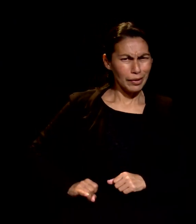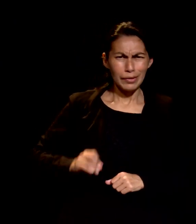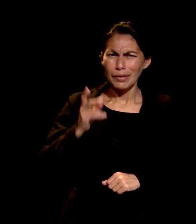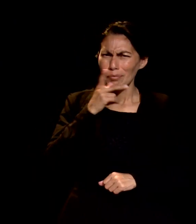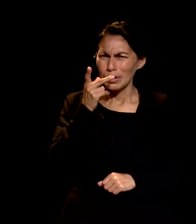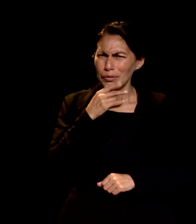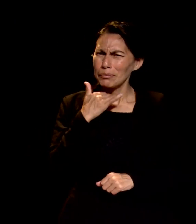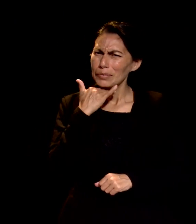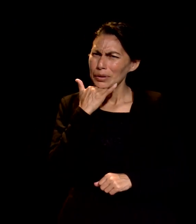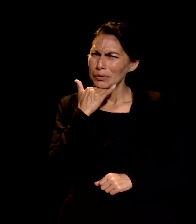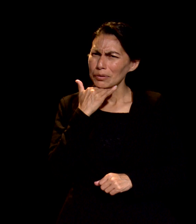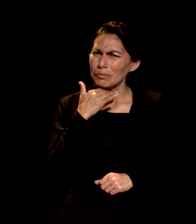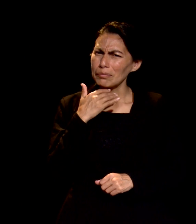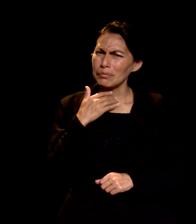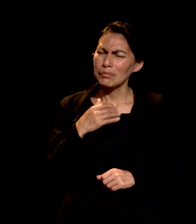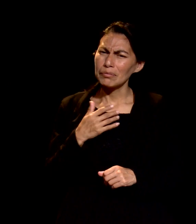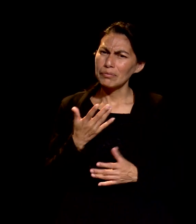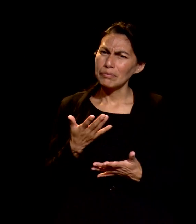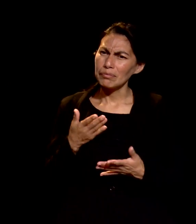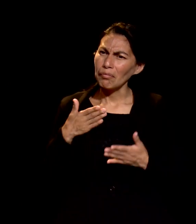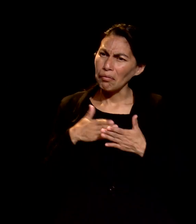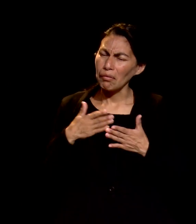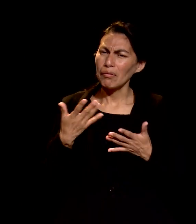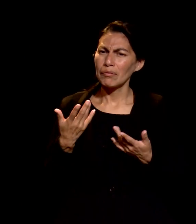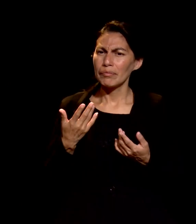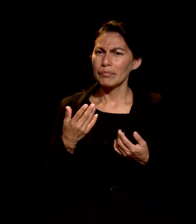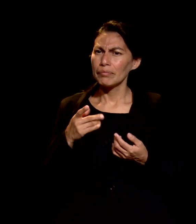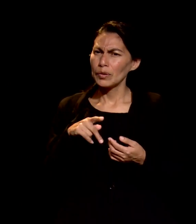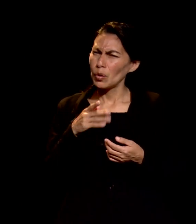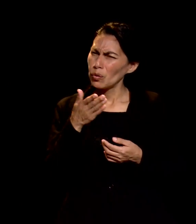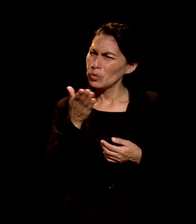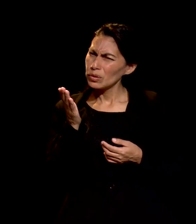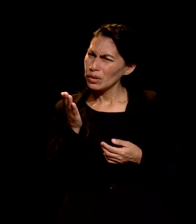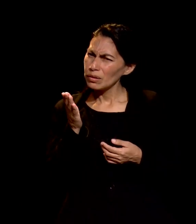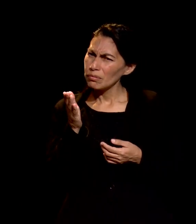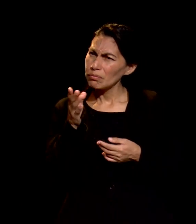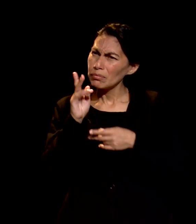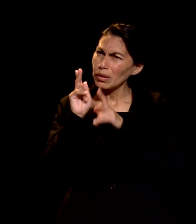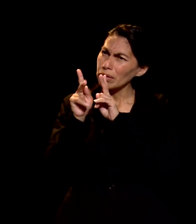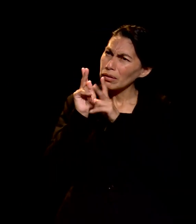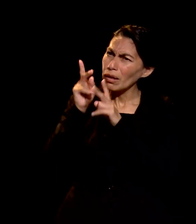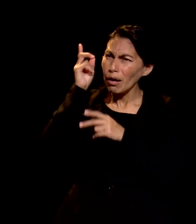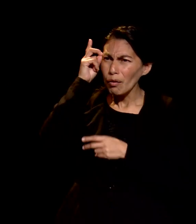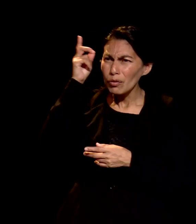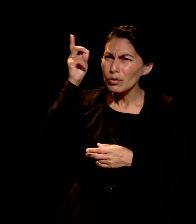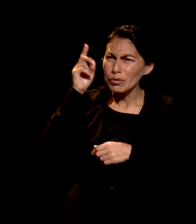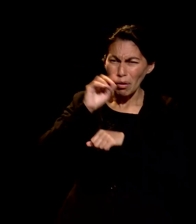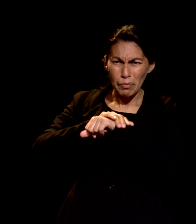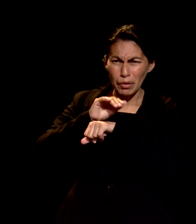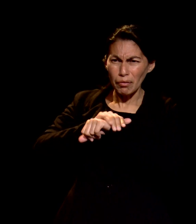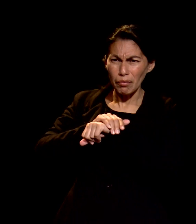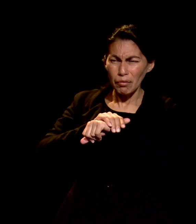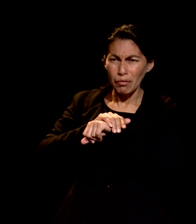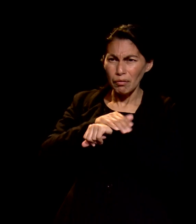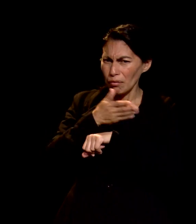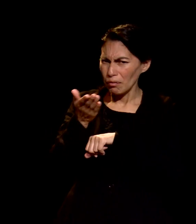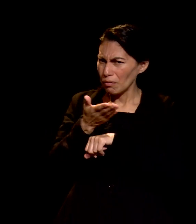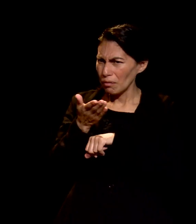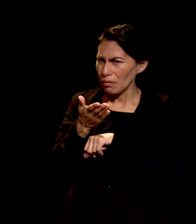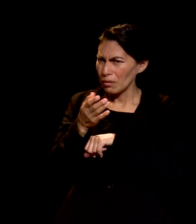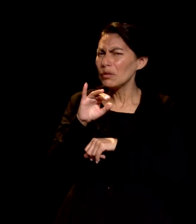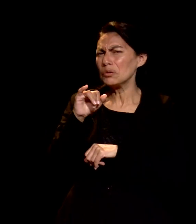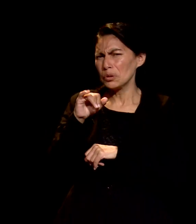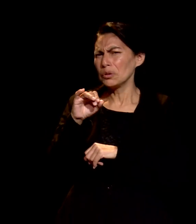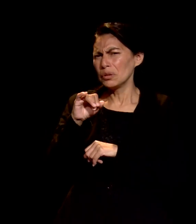Interesante, pastor, perdón que lo interrumpa. Pero usted platicaba con Dios como a un amigo, como